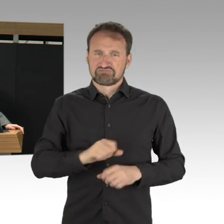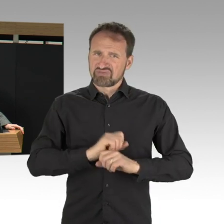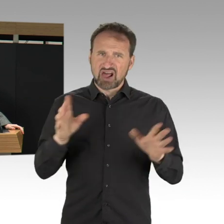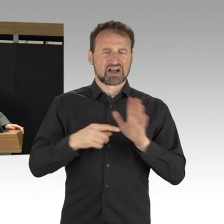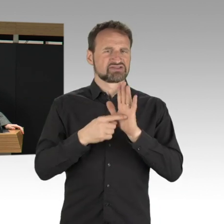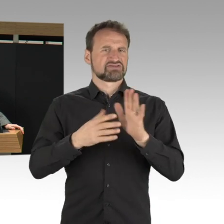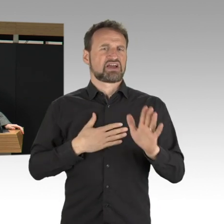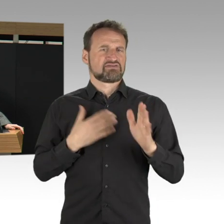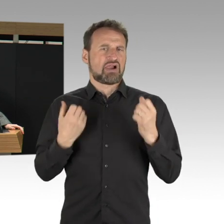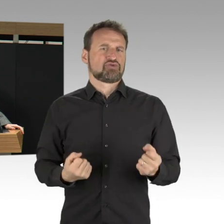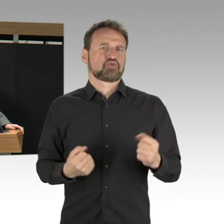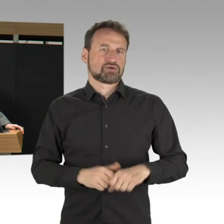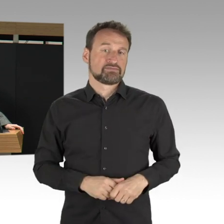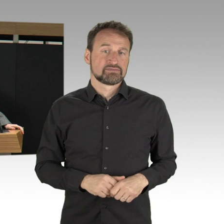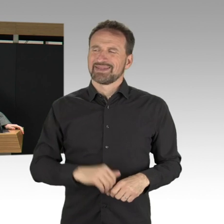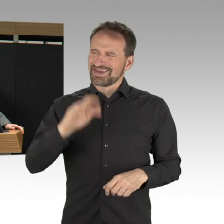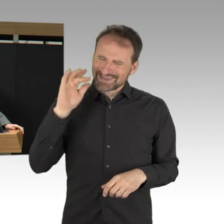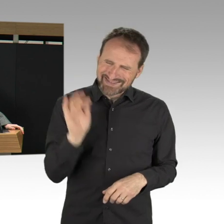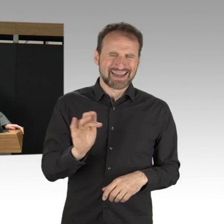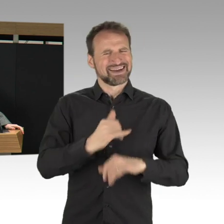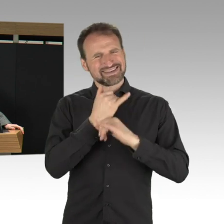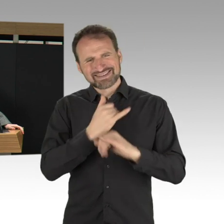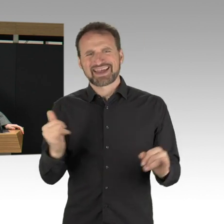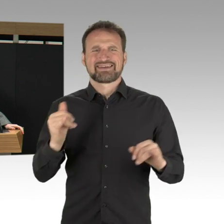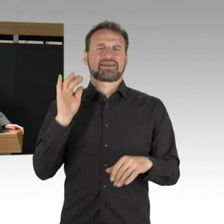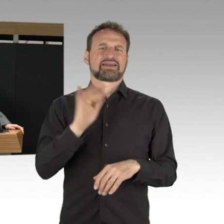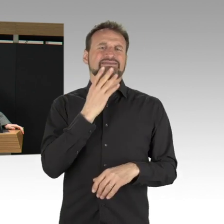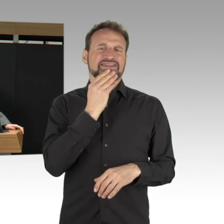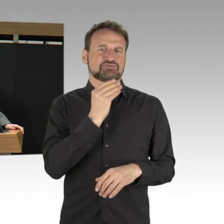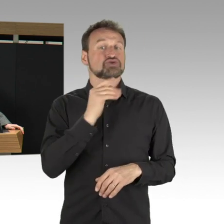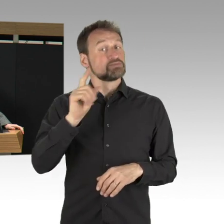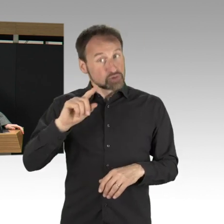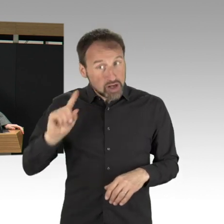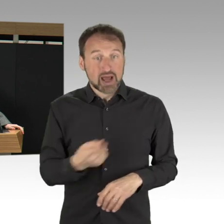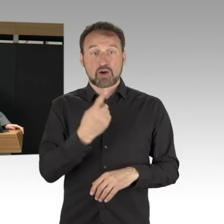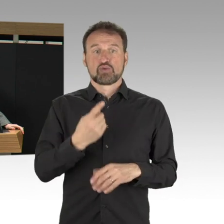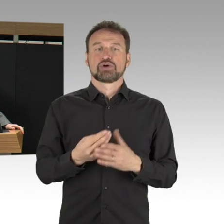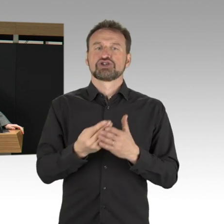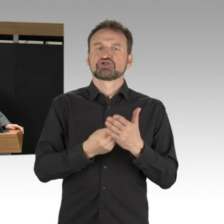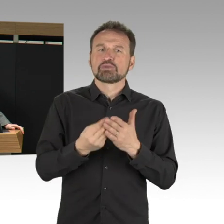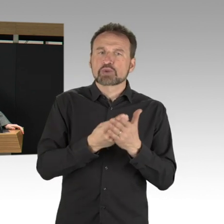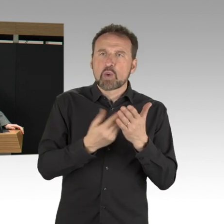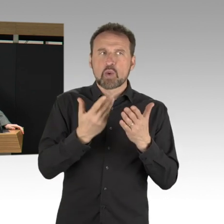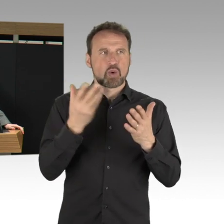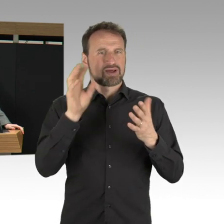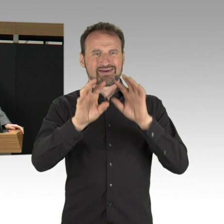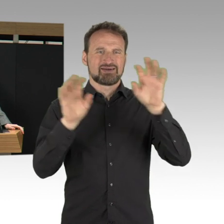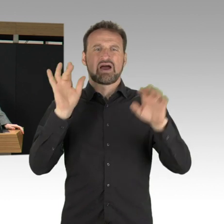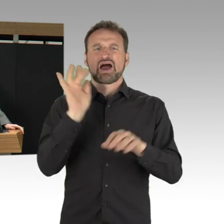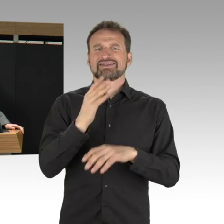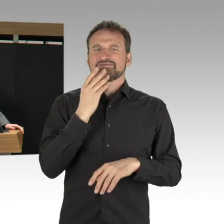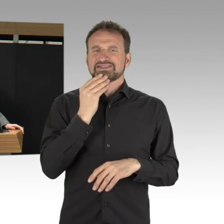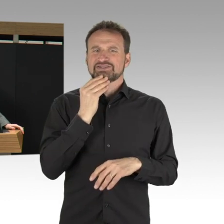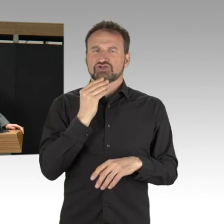Foundation in Berlin angesiedelt hat und hier ein neues Zuhause gefunden hat und ihre wichtige Arbeit nun hier fortsetzen kann, nachdem sie im Zuge